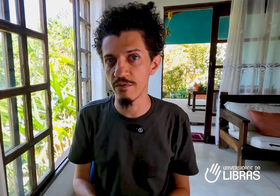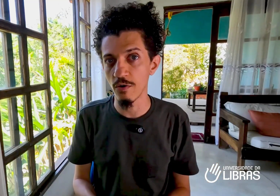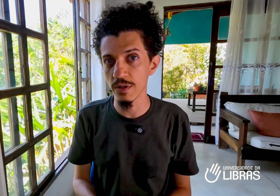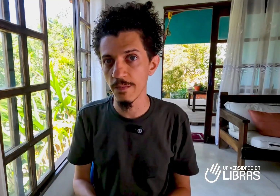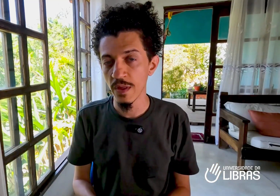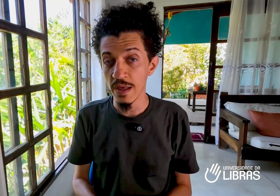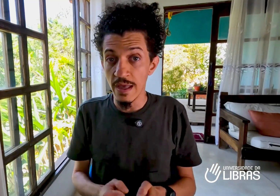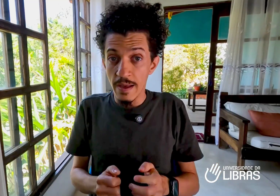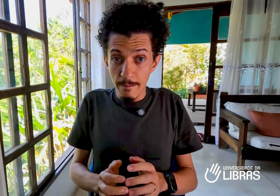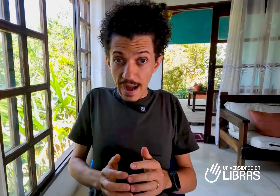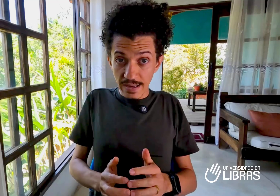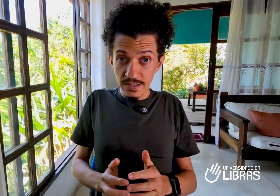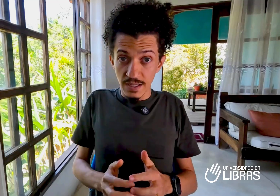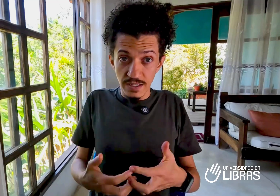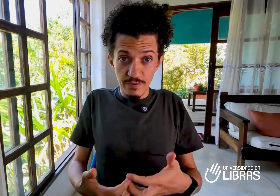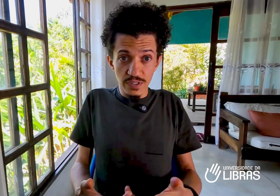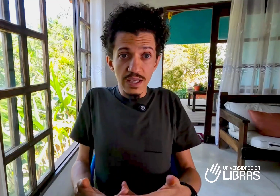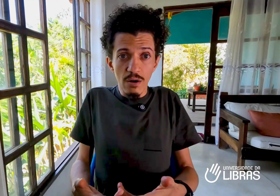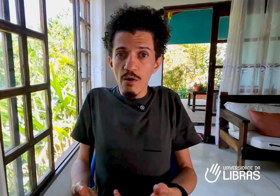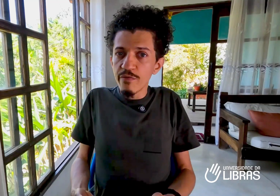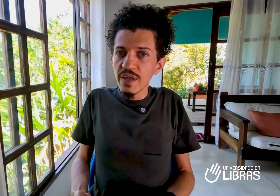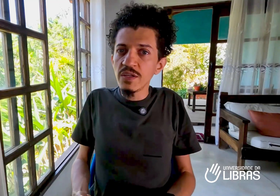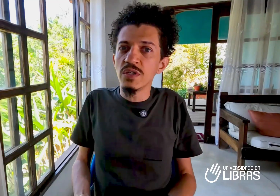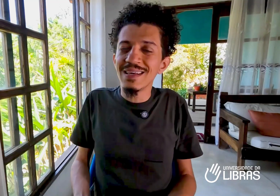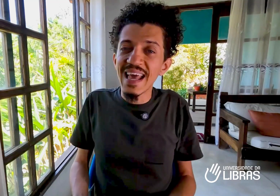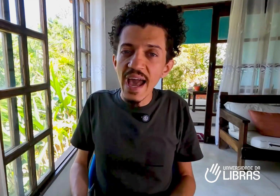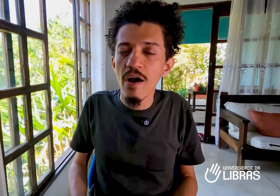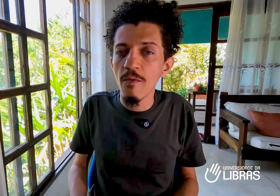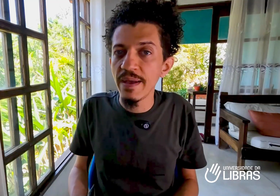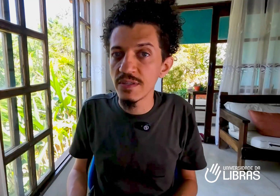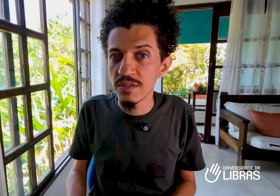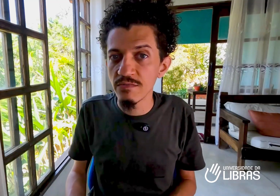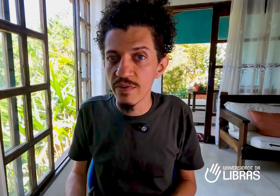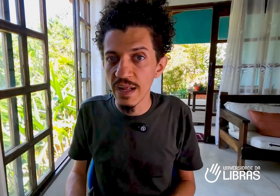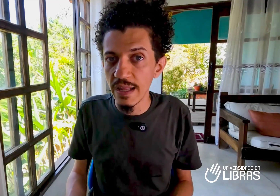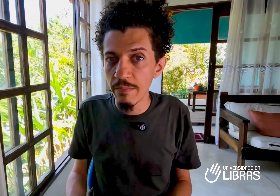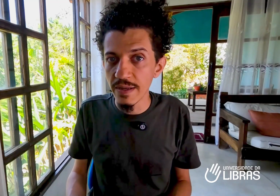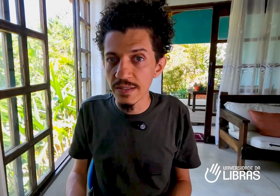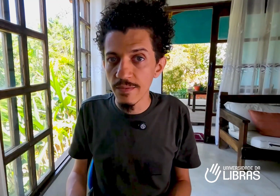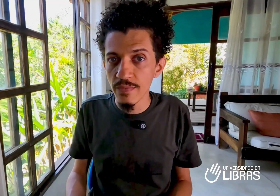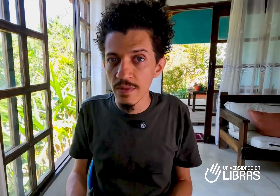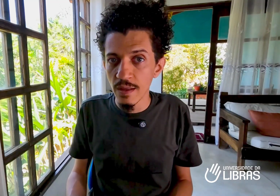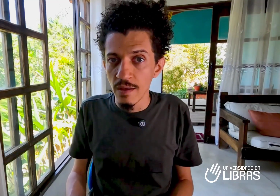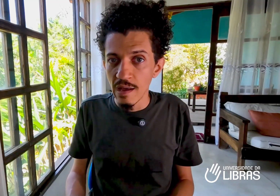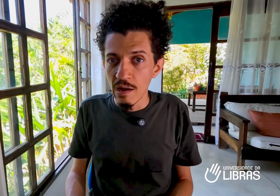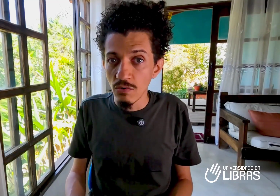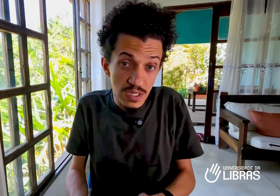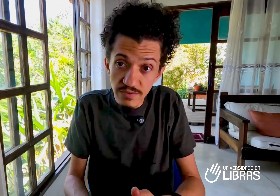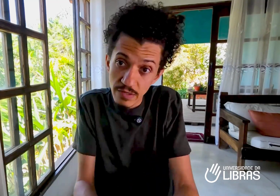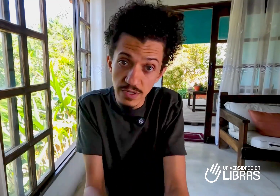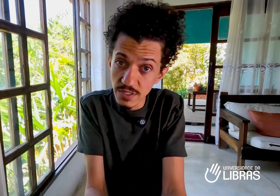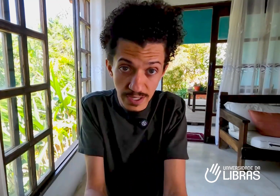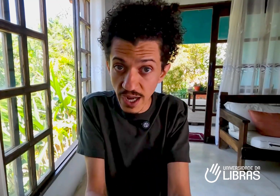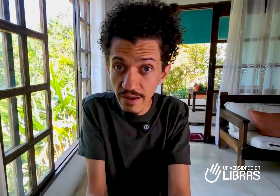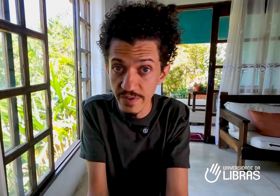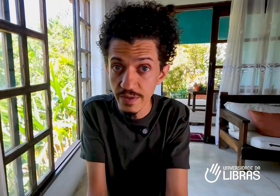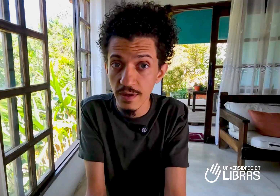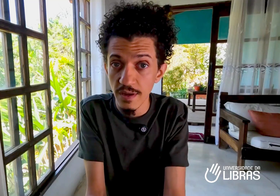volta. Mas, se você que é ouvinte e quer realmente se desenvolver na Libras, os classificadores são a chave,